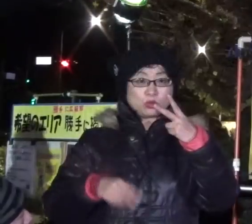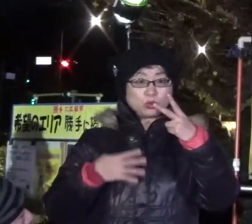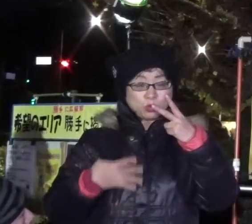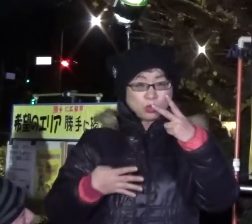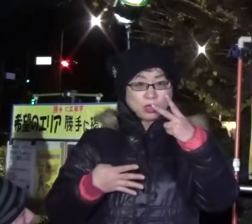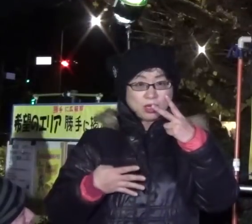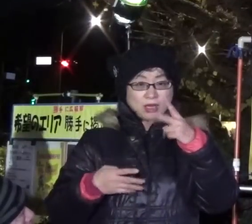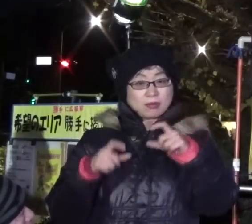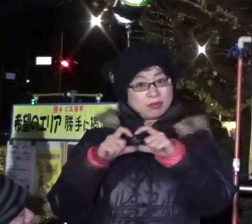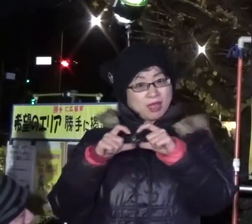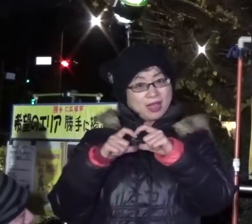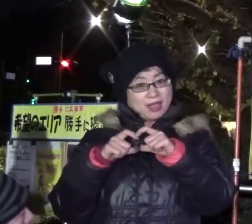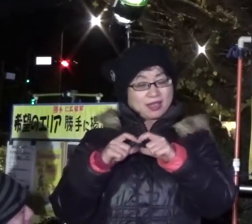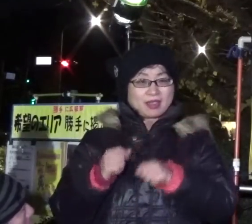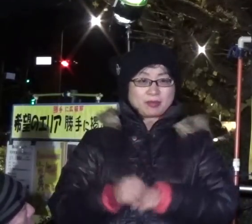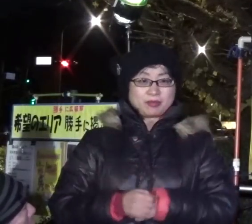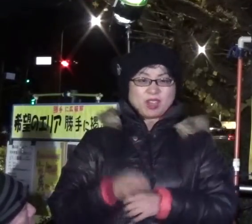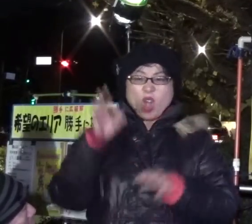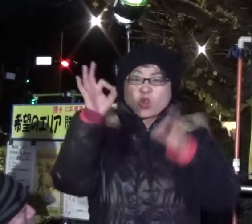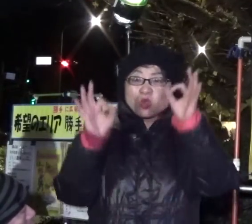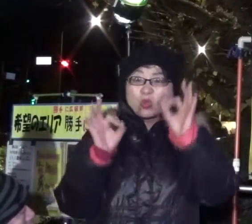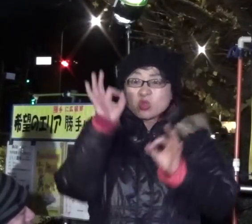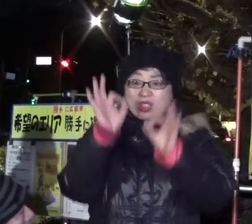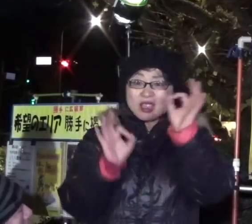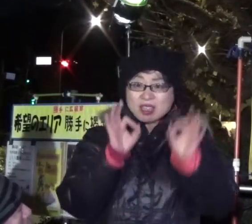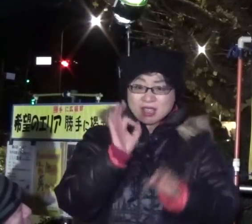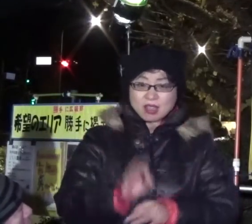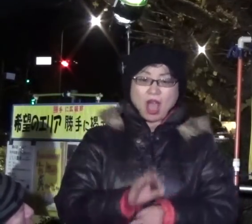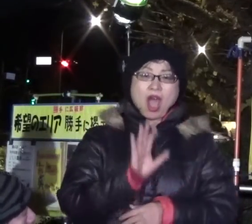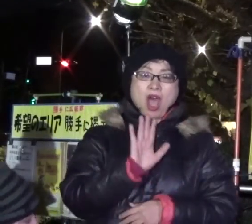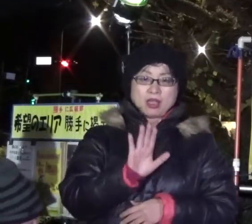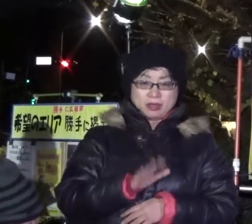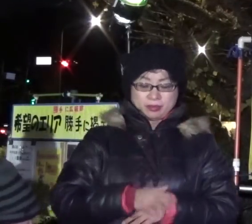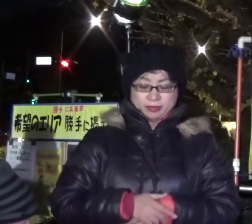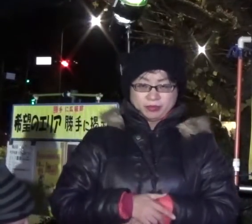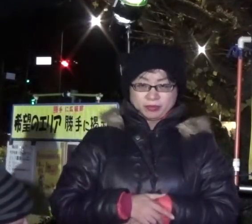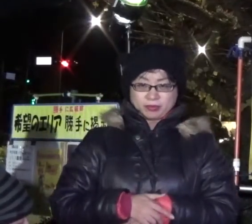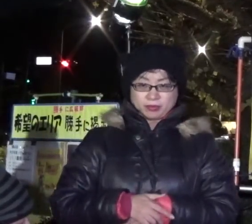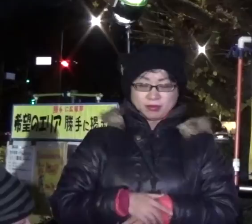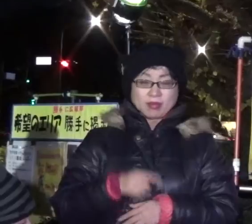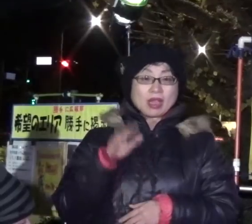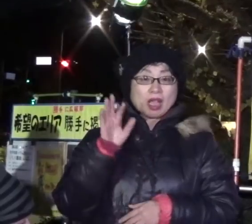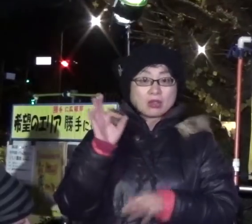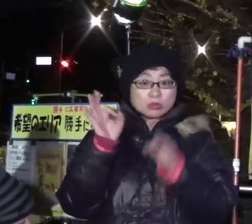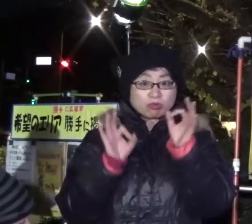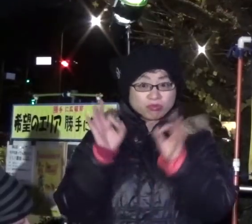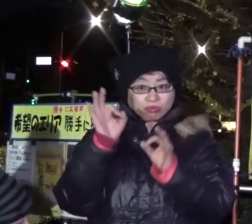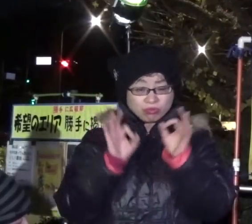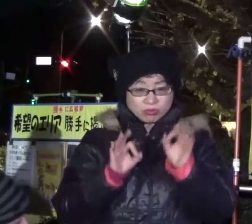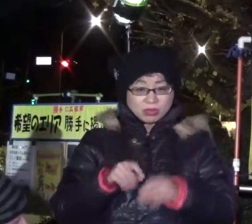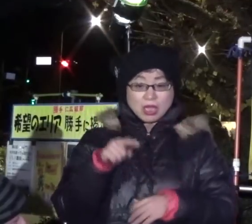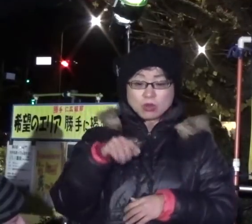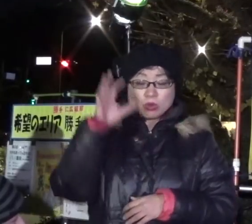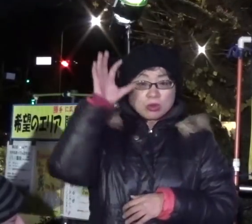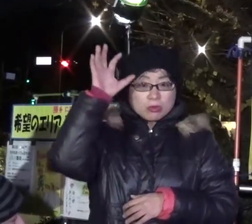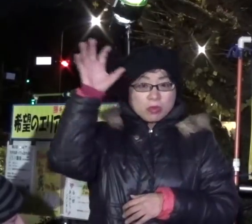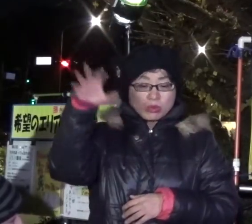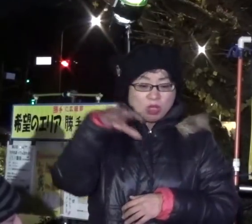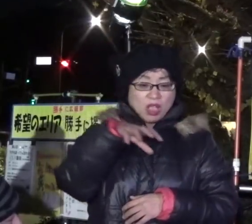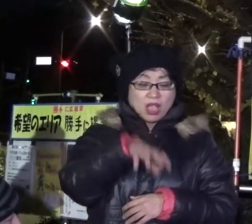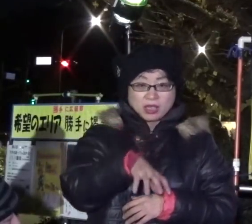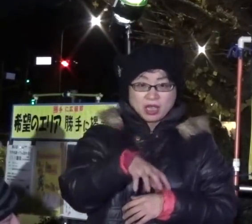ったんですよね。大雪が降った日があるんですよ。で、あの日もですね、やはり、この希望のエリアっていうの